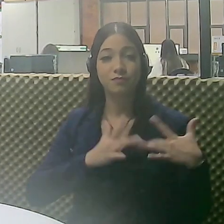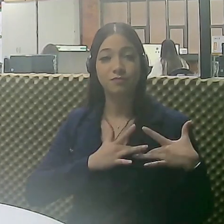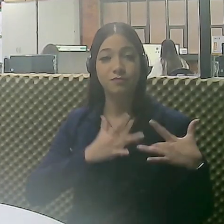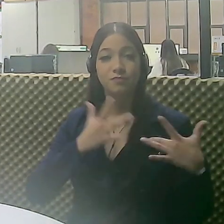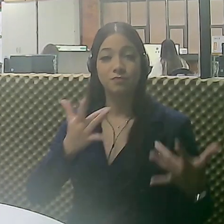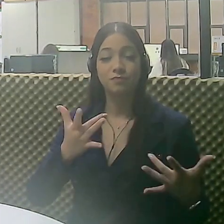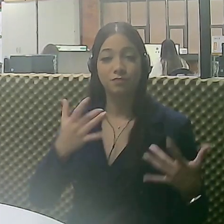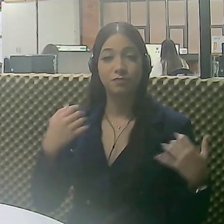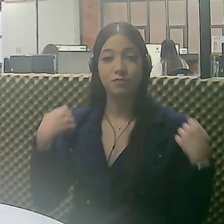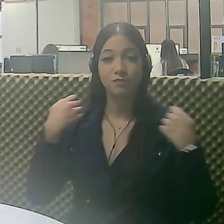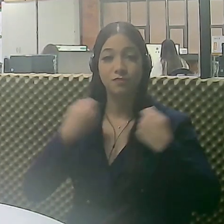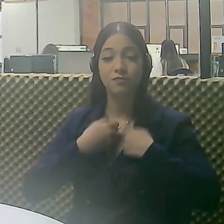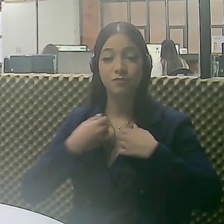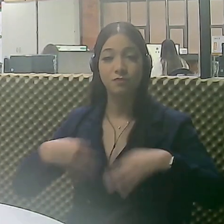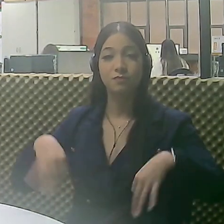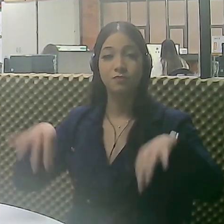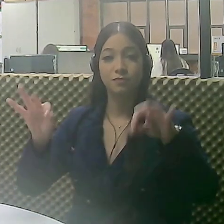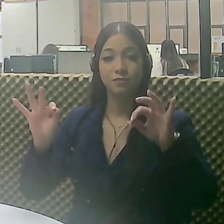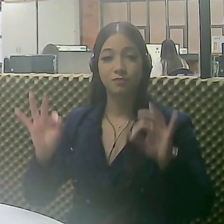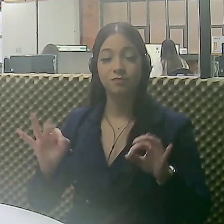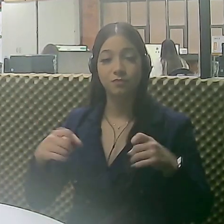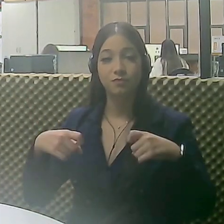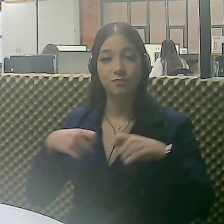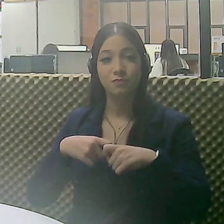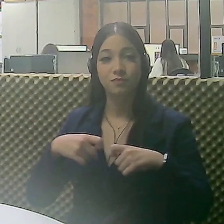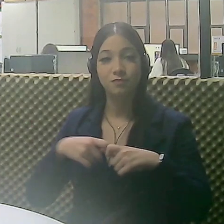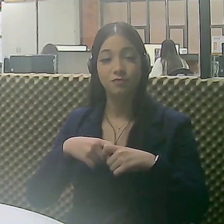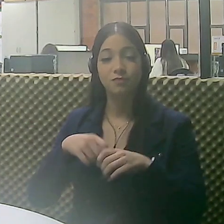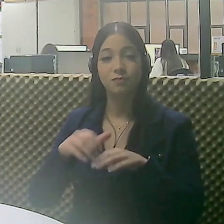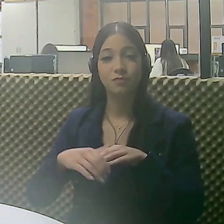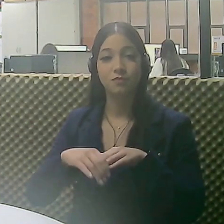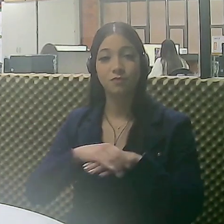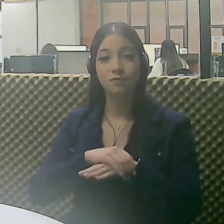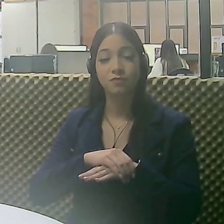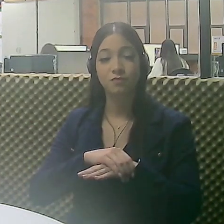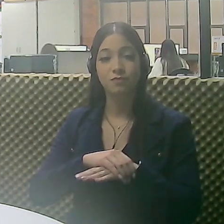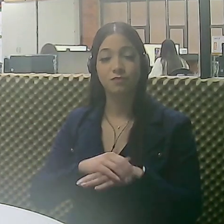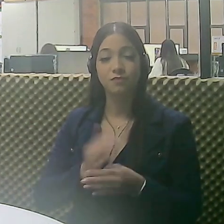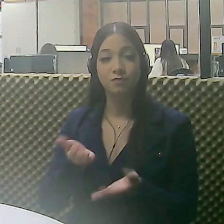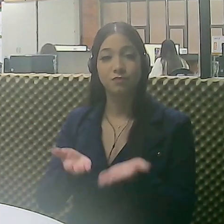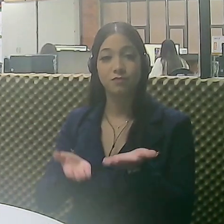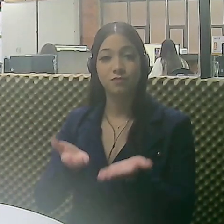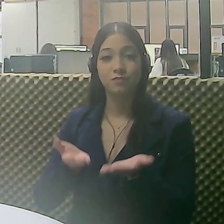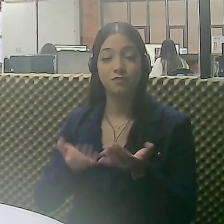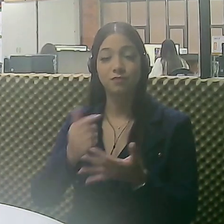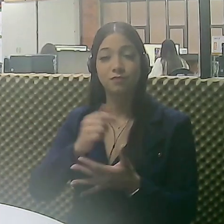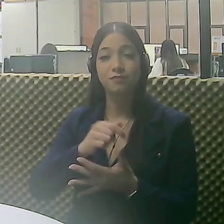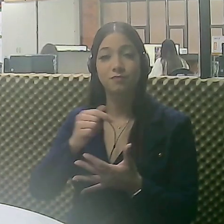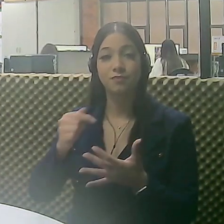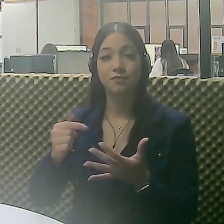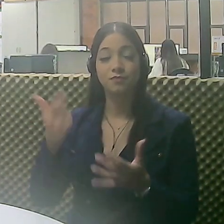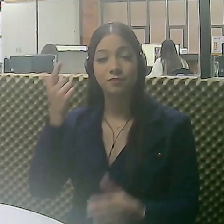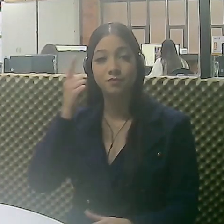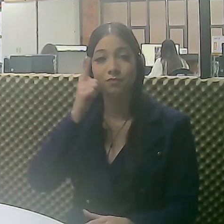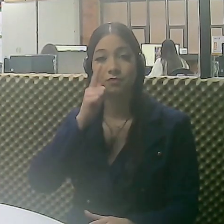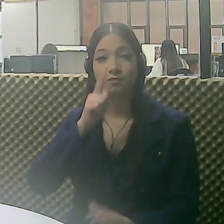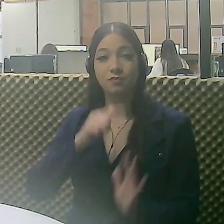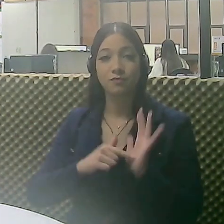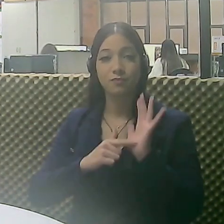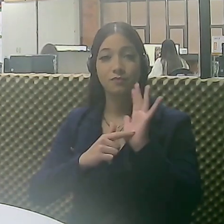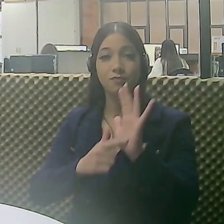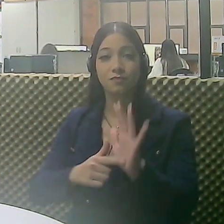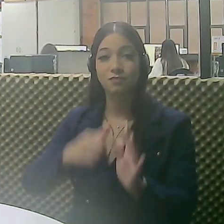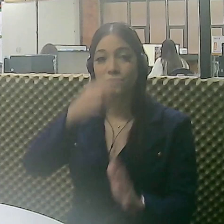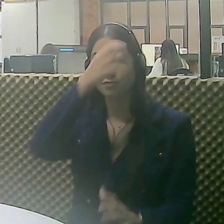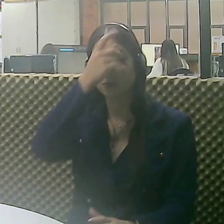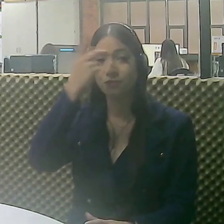cobertores, edredons, roupas, meias e calçados. O balanço e os itens arrecadados foram apresentados ao